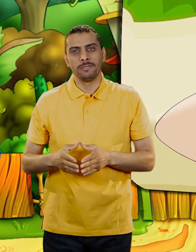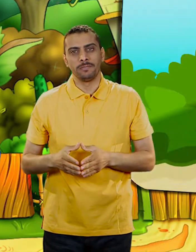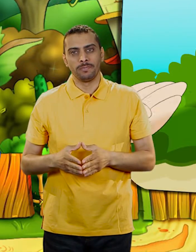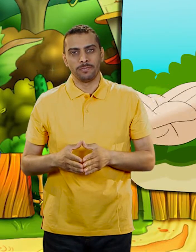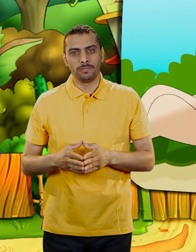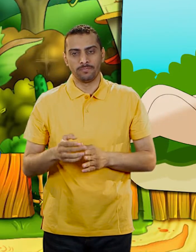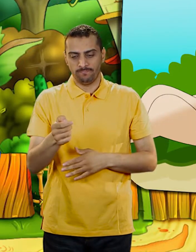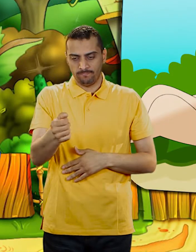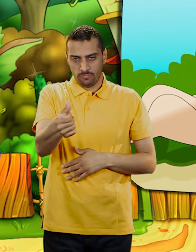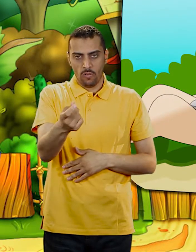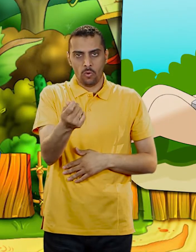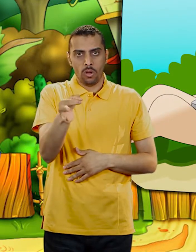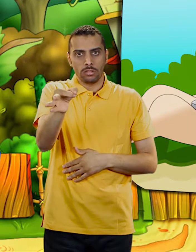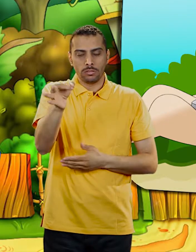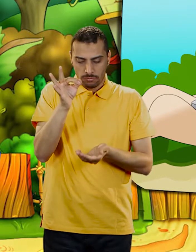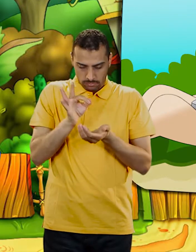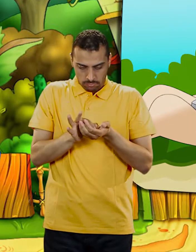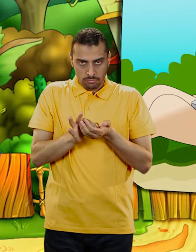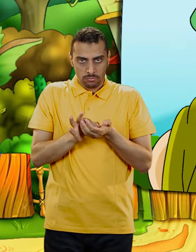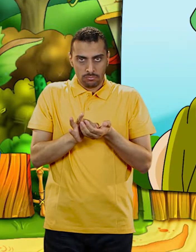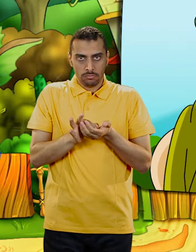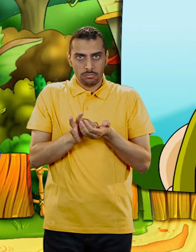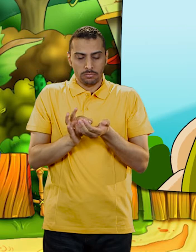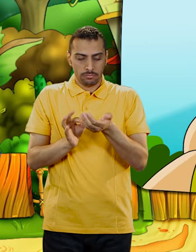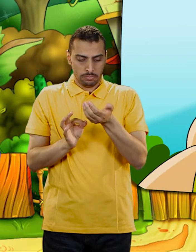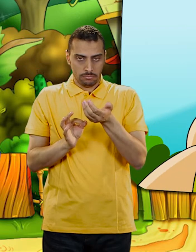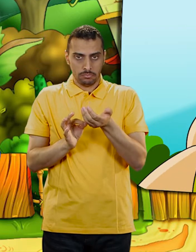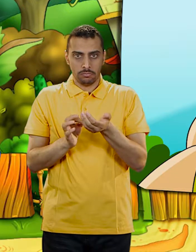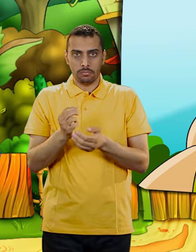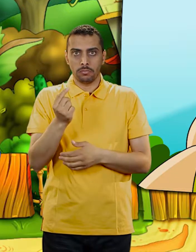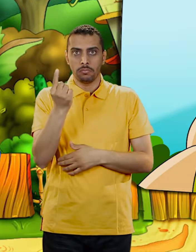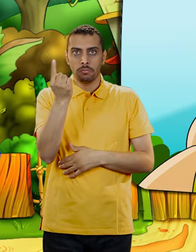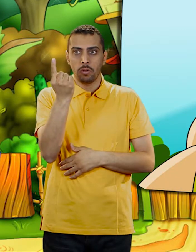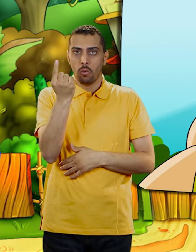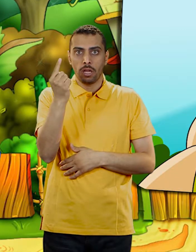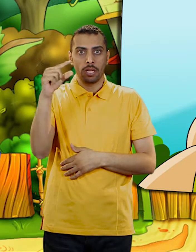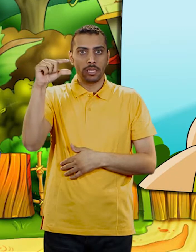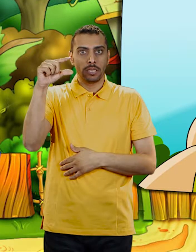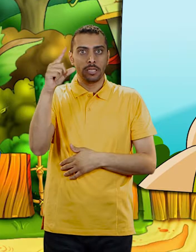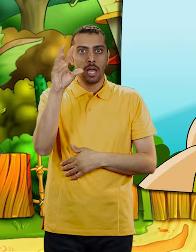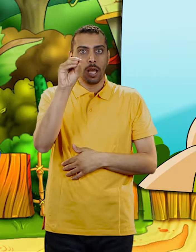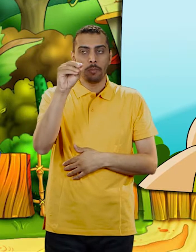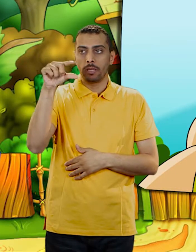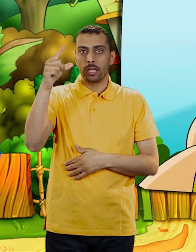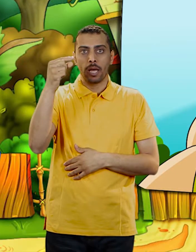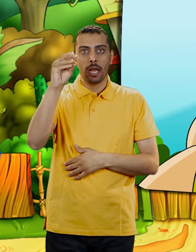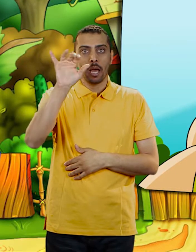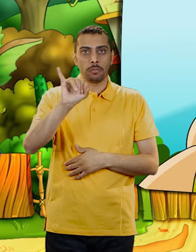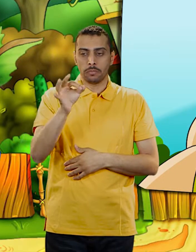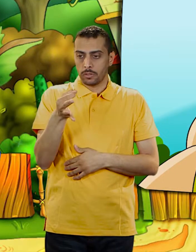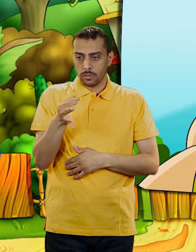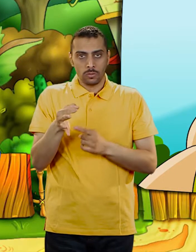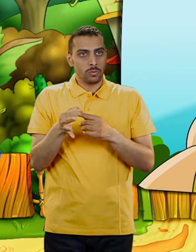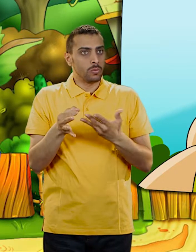خذ اجرتك ايها الحمال وماذا ساشتري بهذا الدرهم انه لا